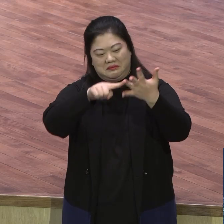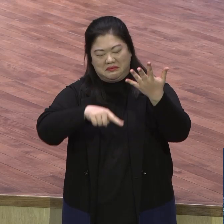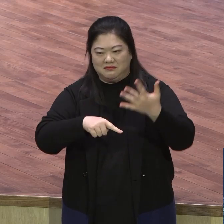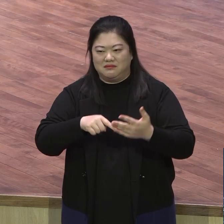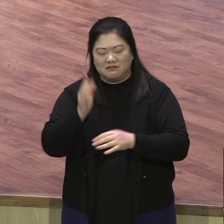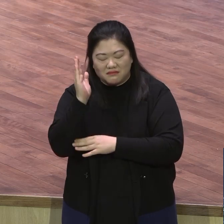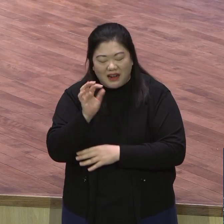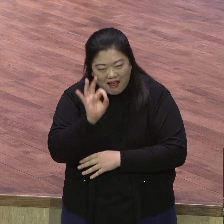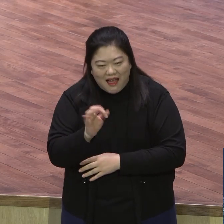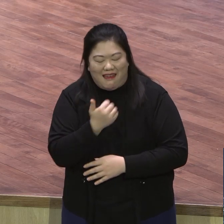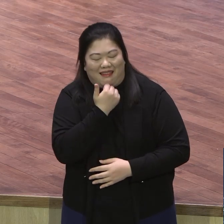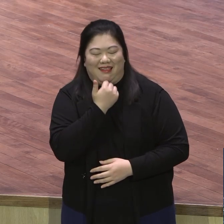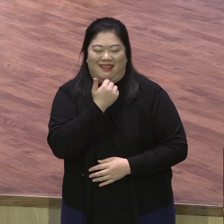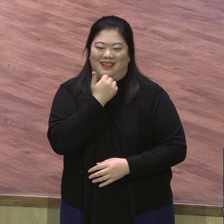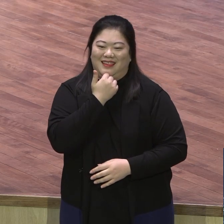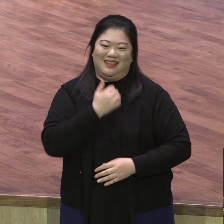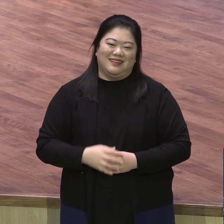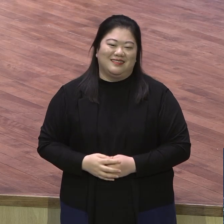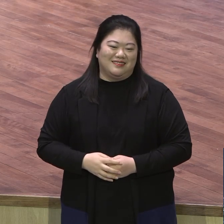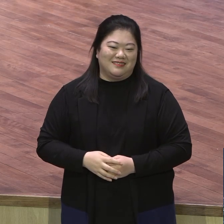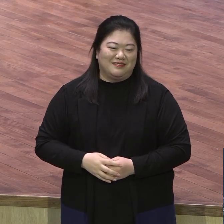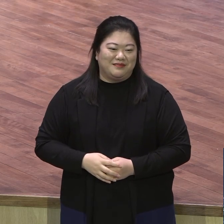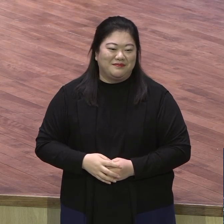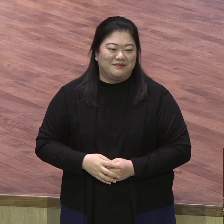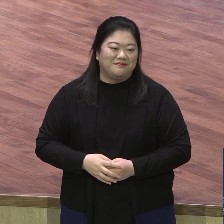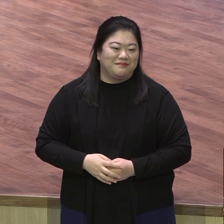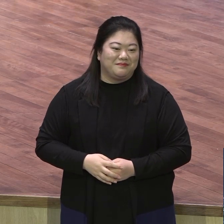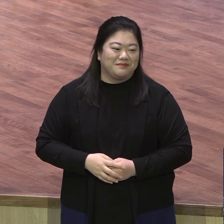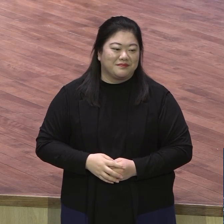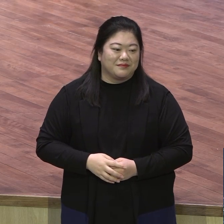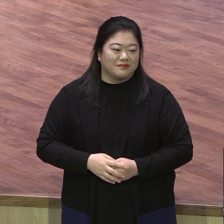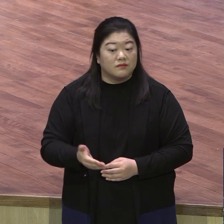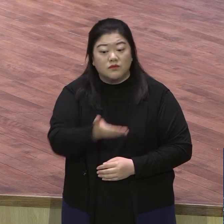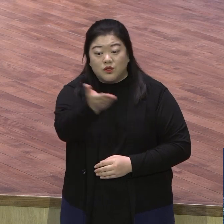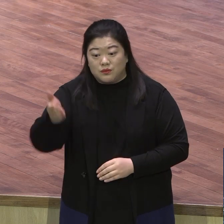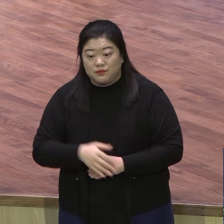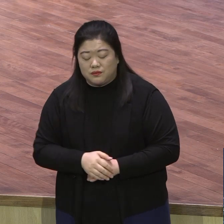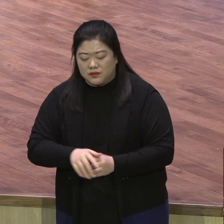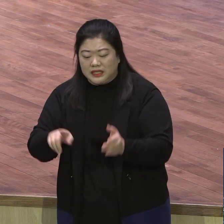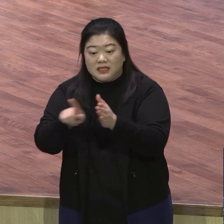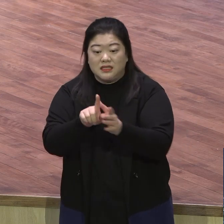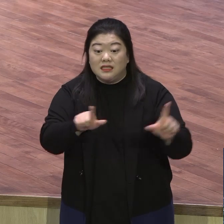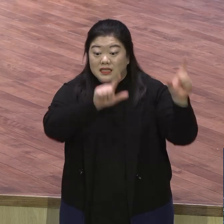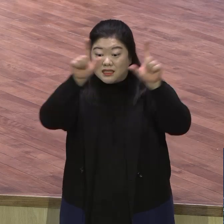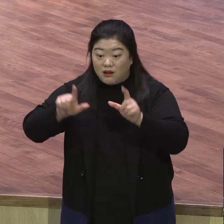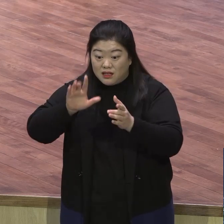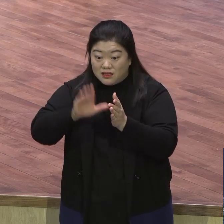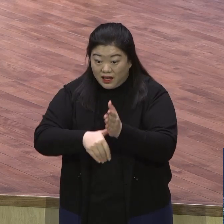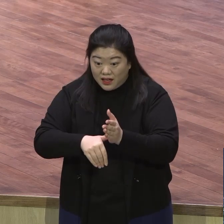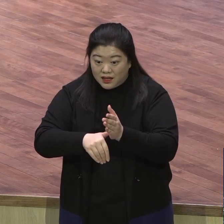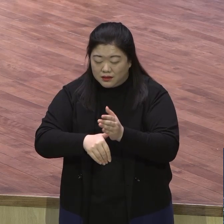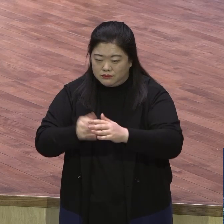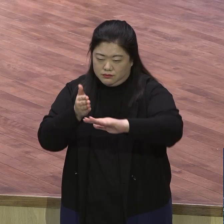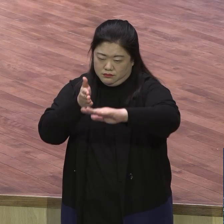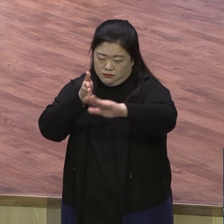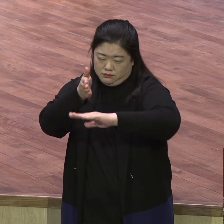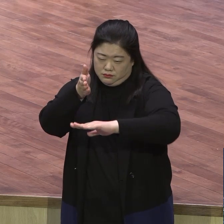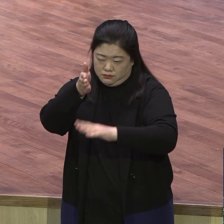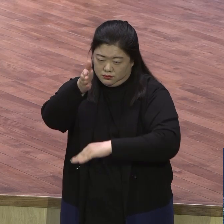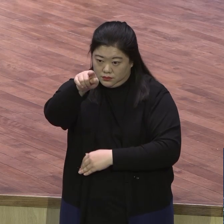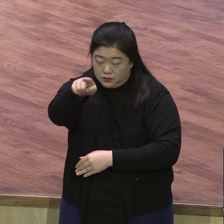우리가 그런데 신앙생활을 하면서도 우리가 방향을 잃지 않는 것이